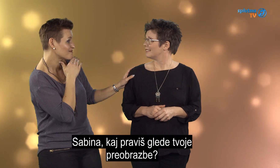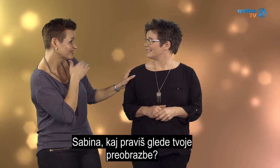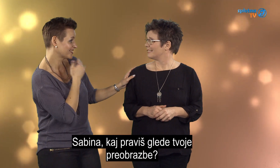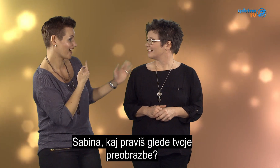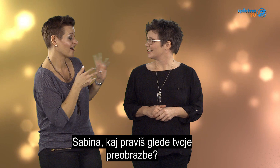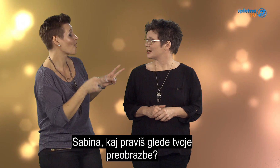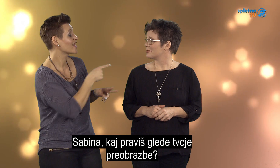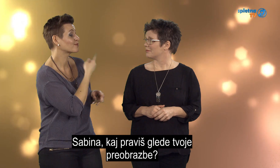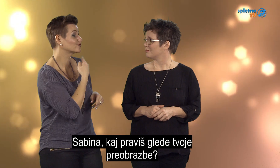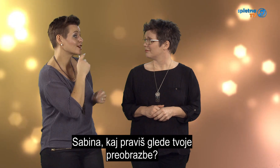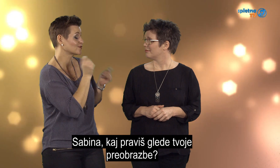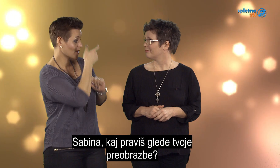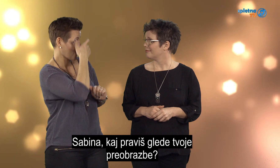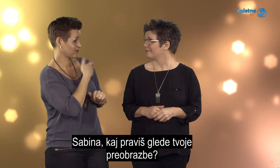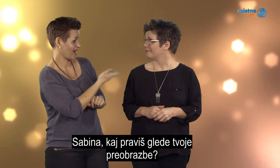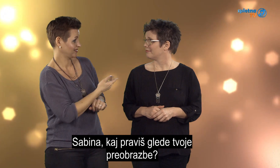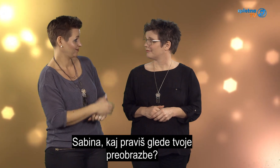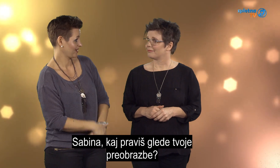Sabina, kaj praviš glede tvoje preobrazbe?